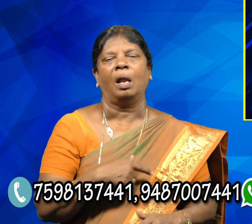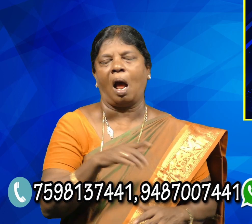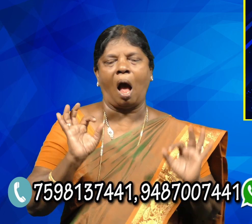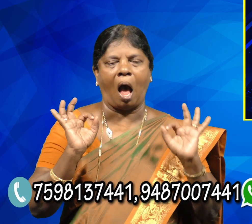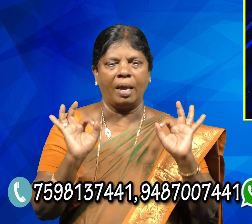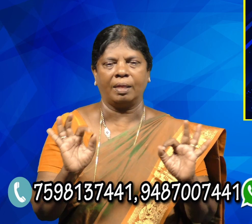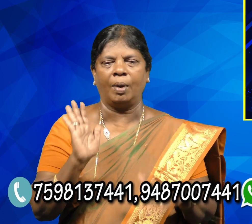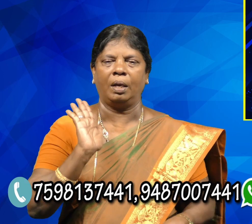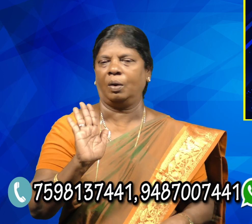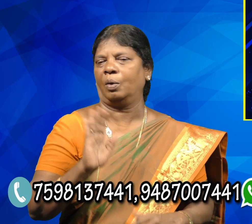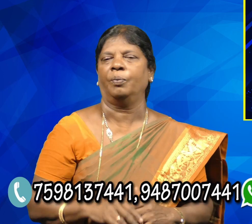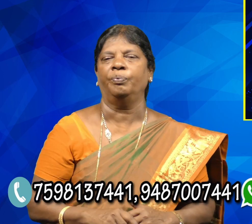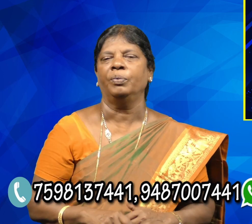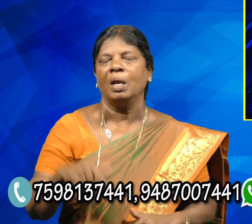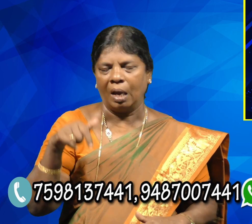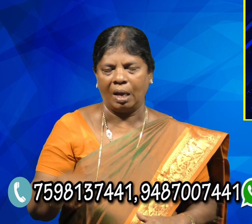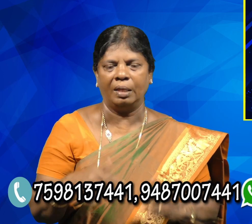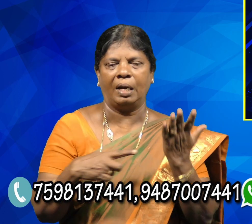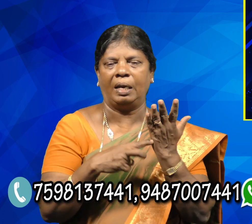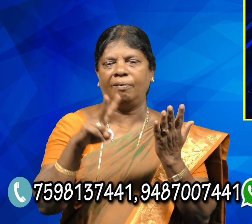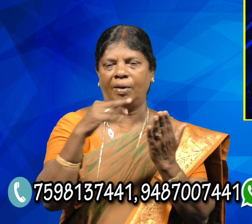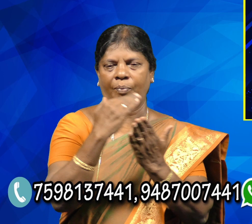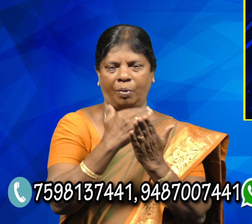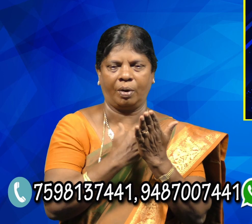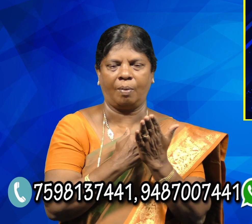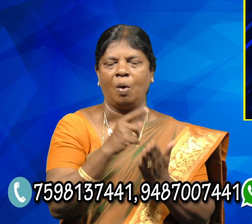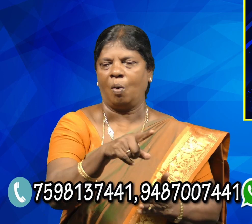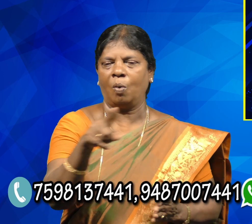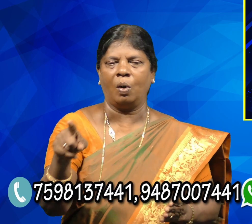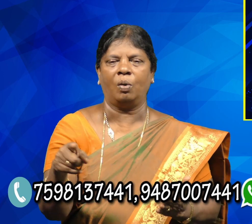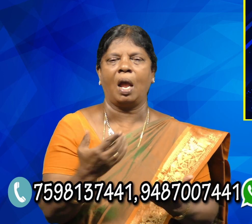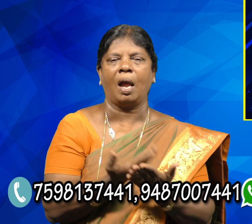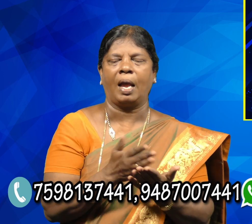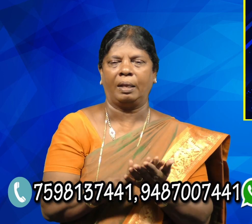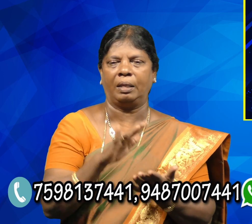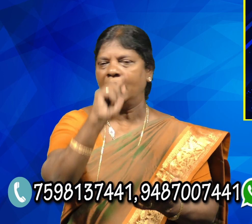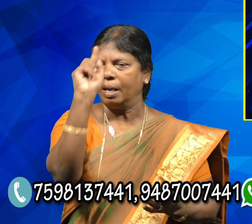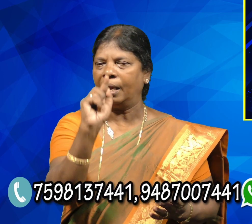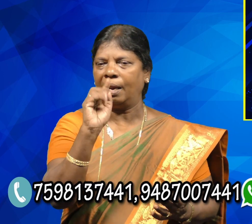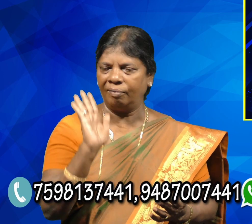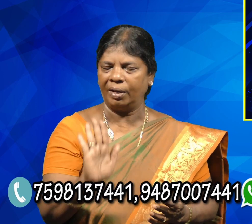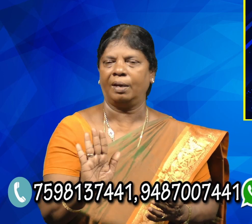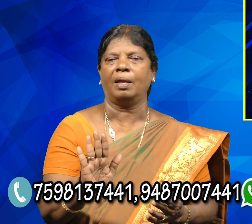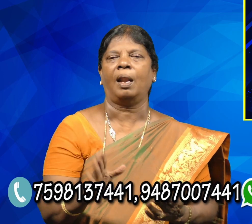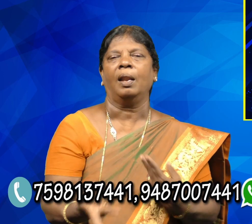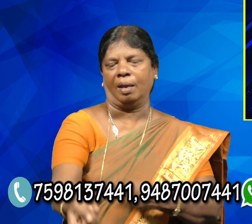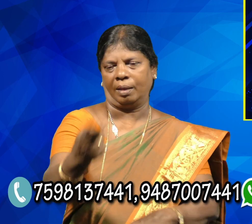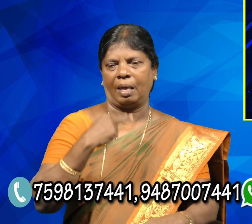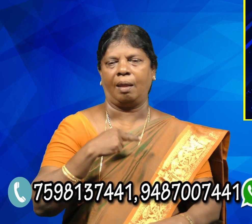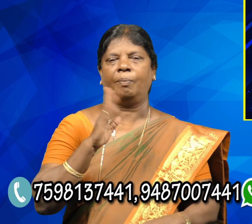ஜெபிக்கவும் அவளாய் இருக்கிறோம். இந்த நிகழ்ச்சியை குறித்த உங்கள் கருத்துக்களையும்